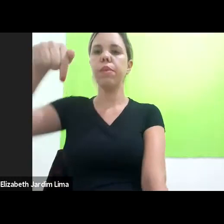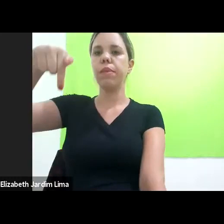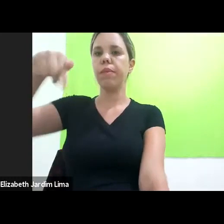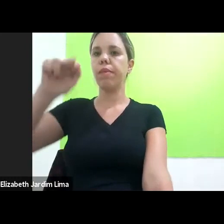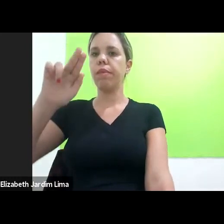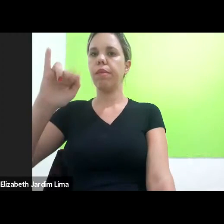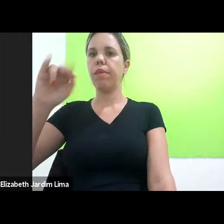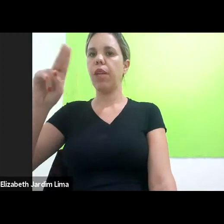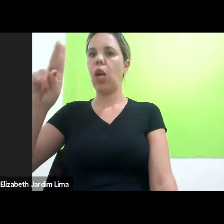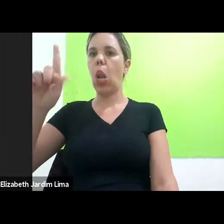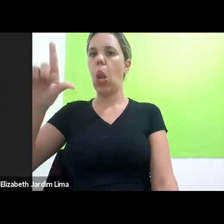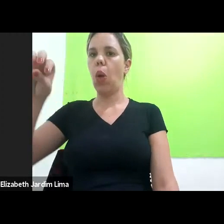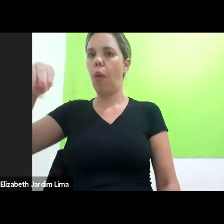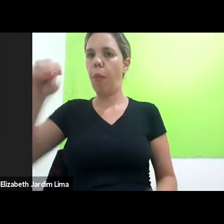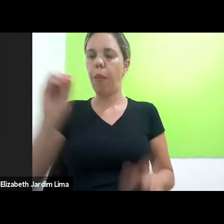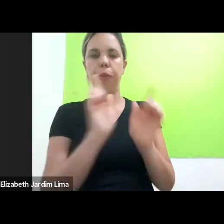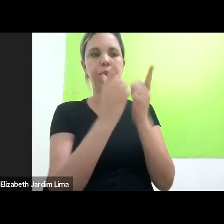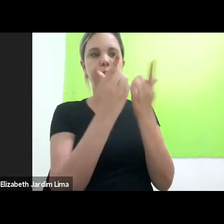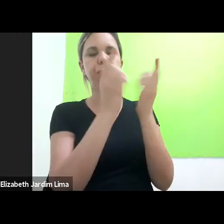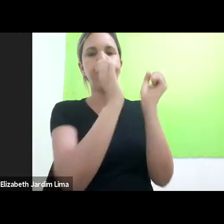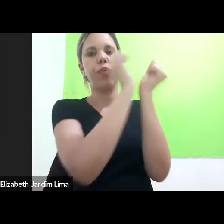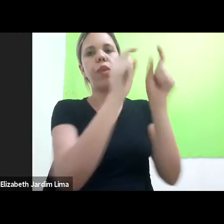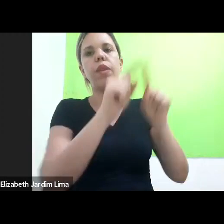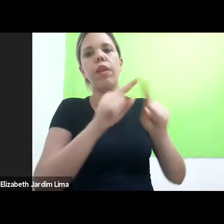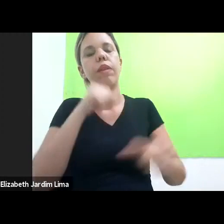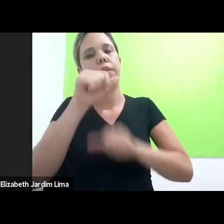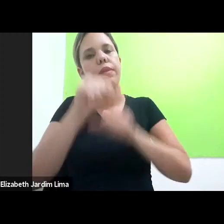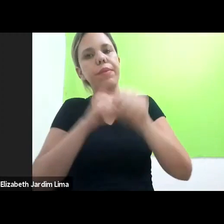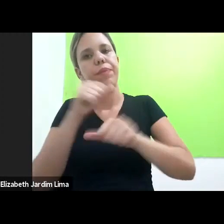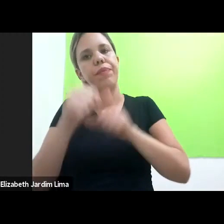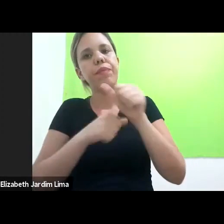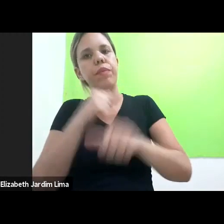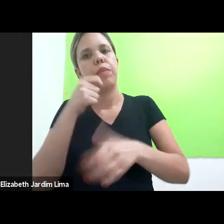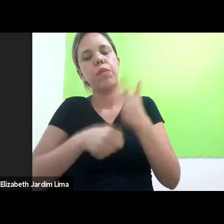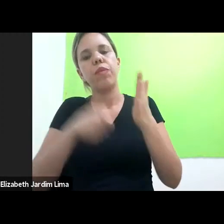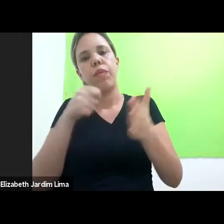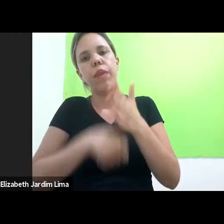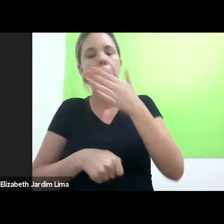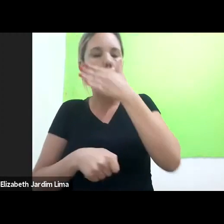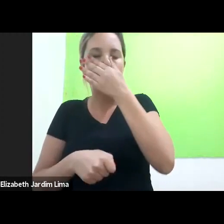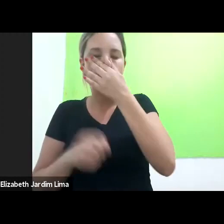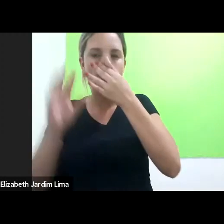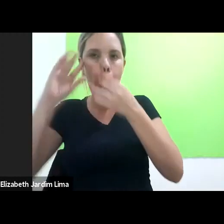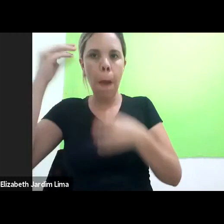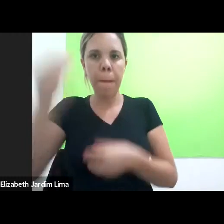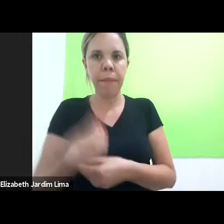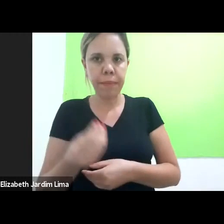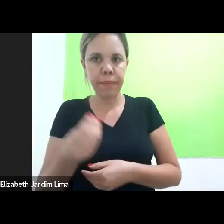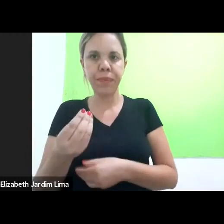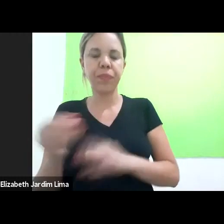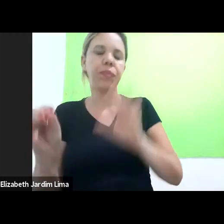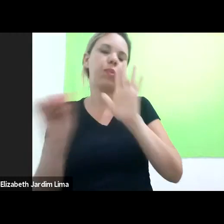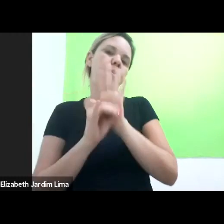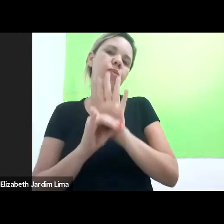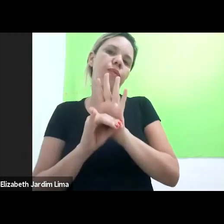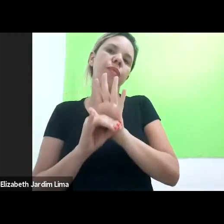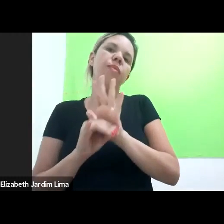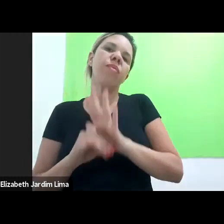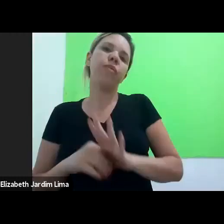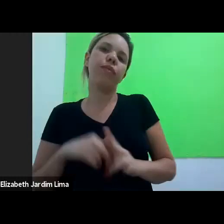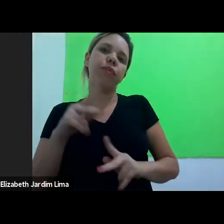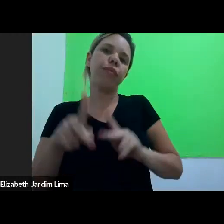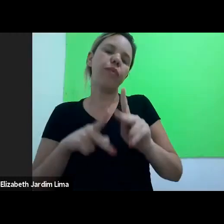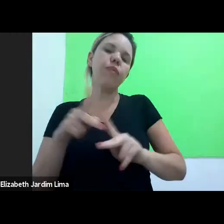ela foi primordial assim, na transformação das lutas e do entendimento da identidade enquanto povo,